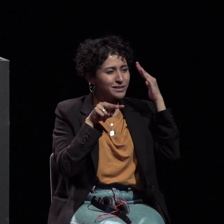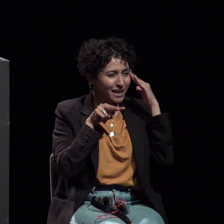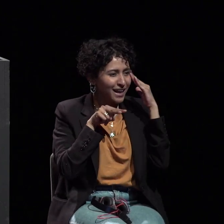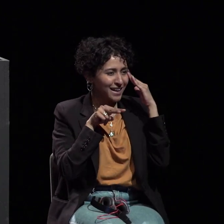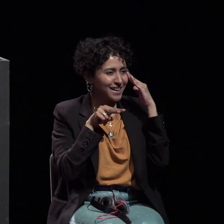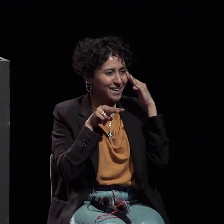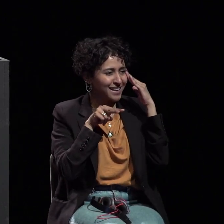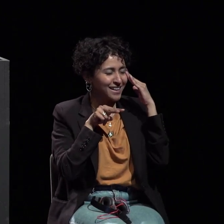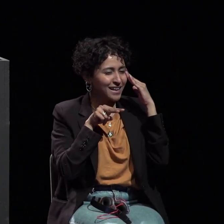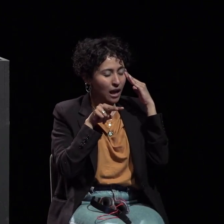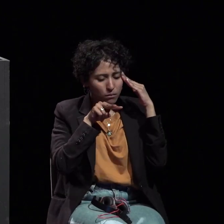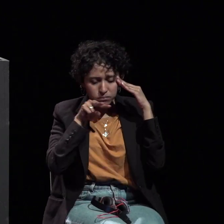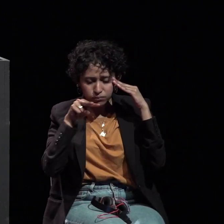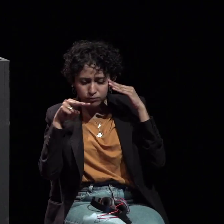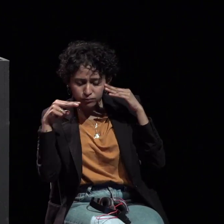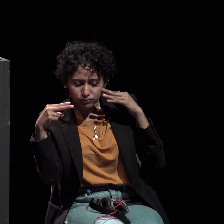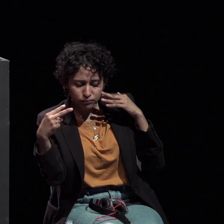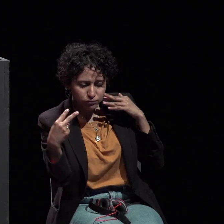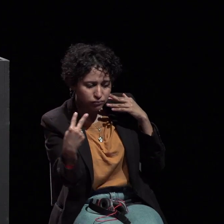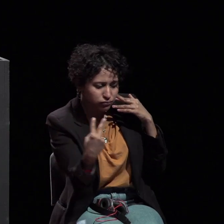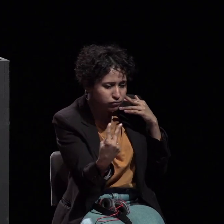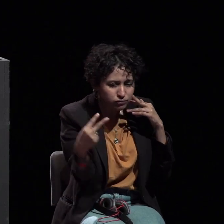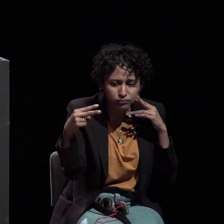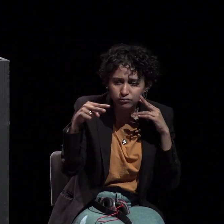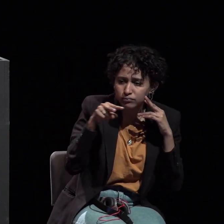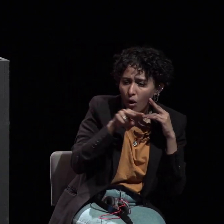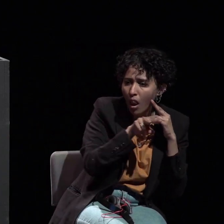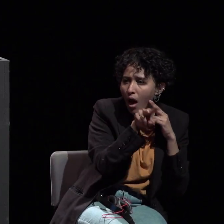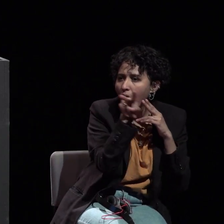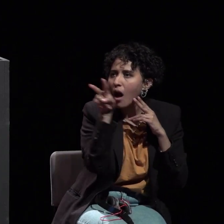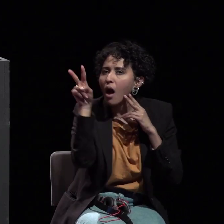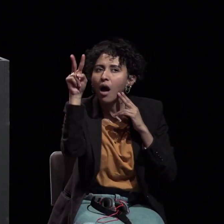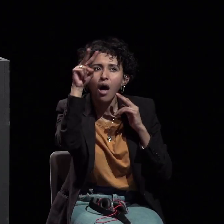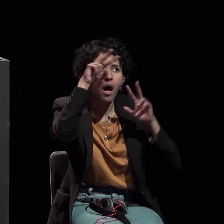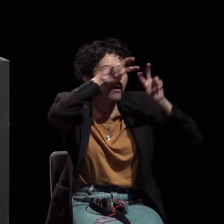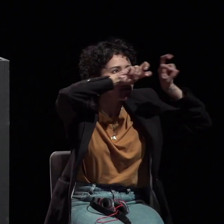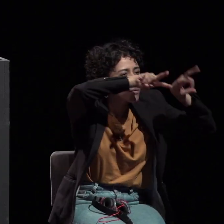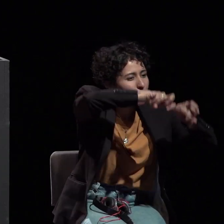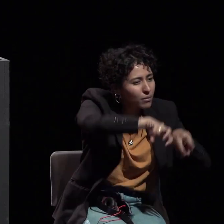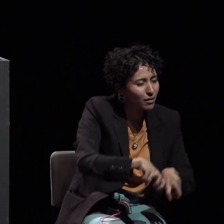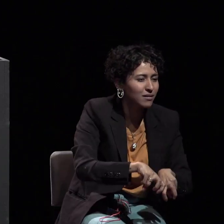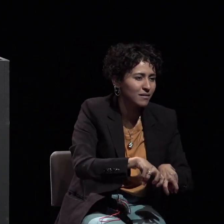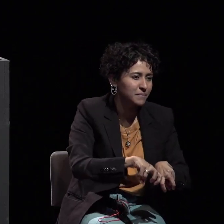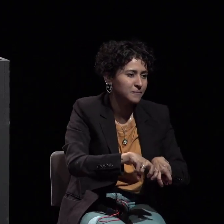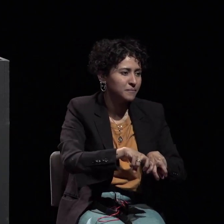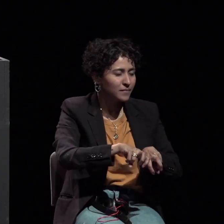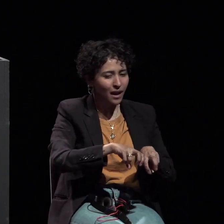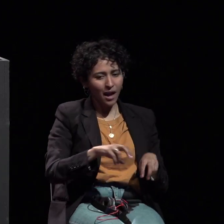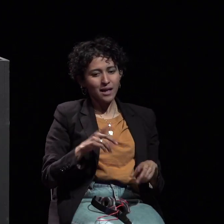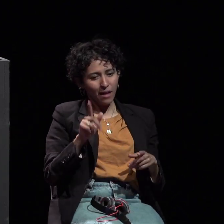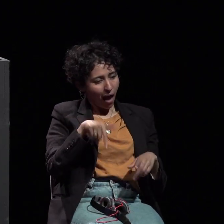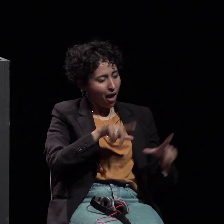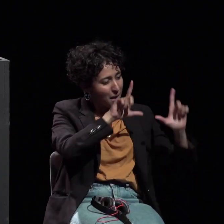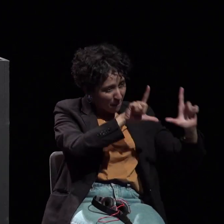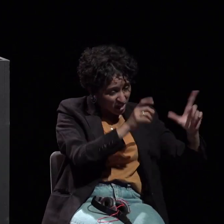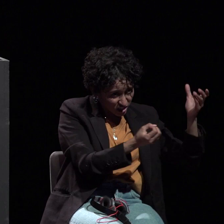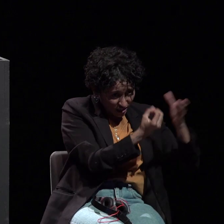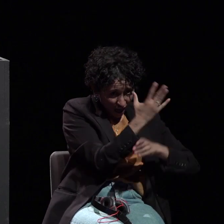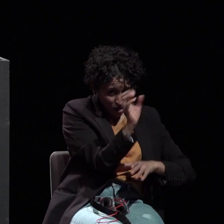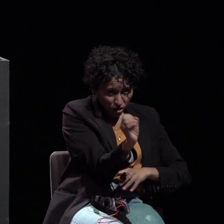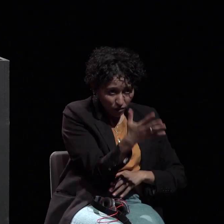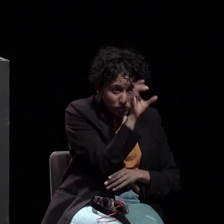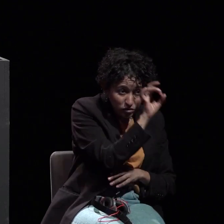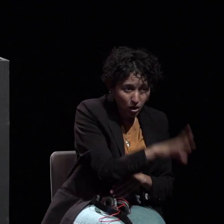É preciso que a gente refaça essa trajetória, para além da gente refazer as imagens. A cada conjunto, digamos, a